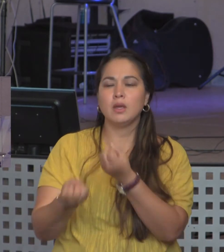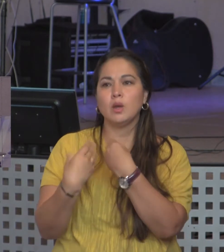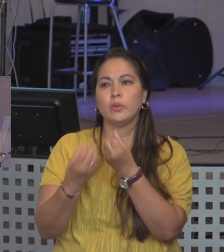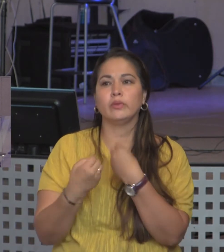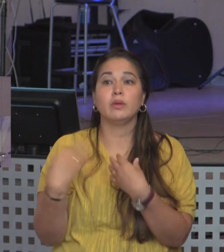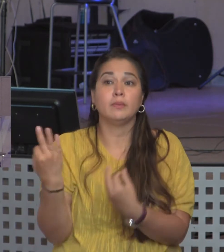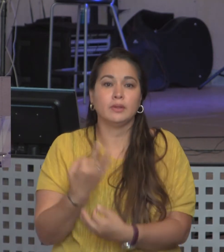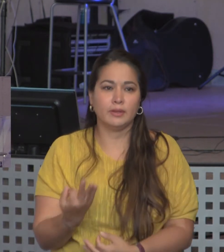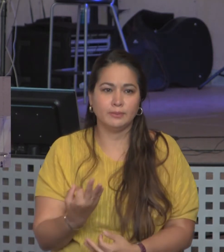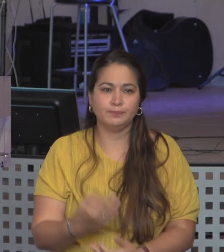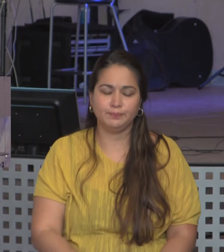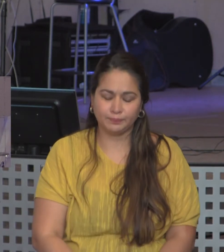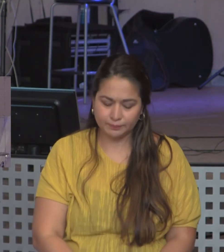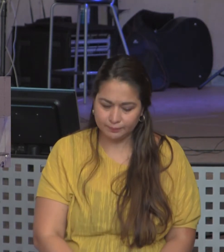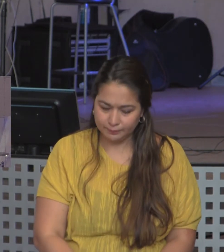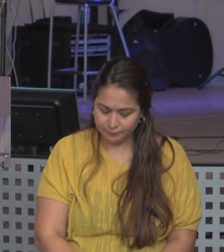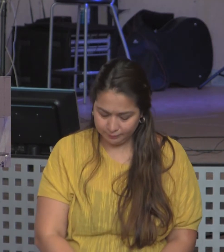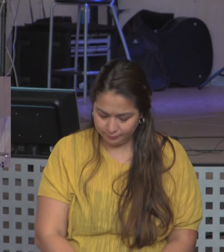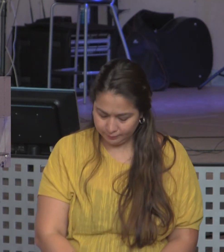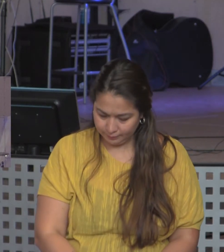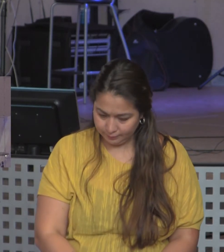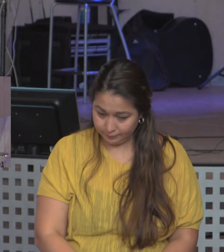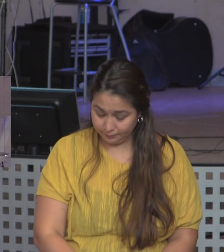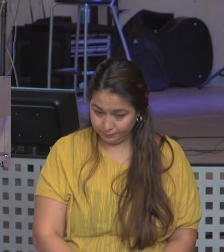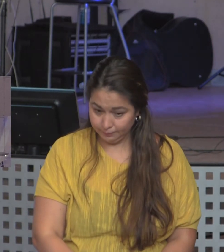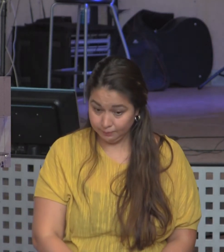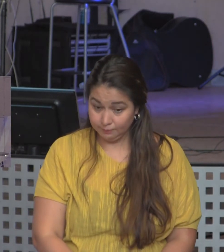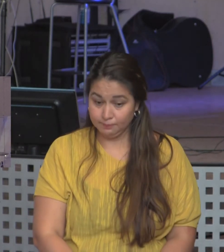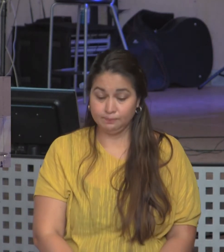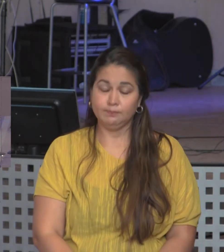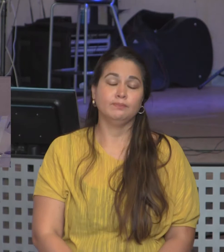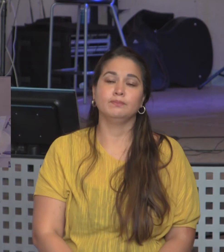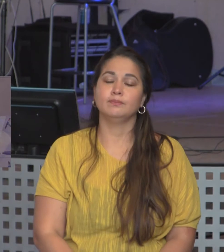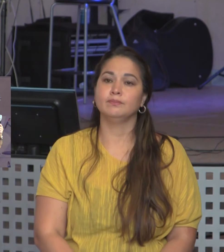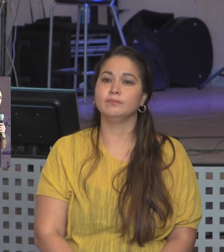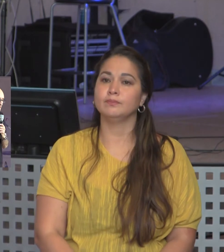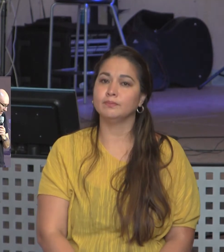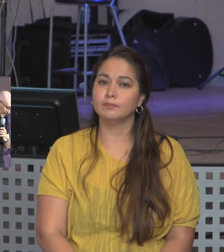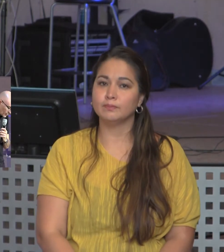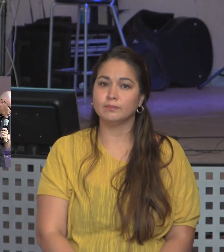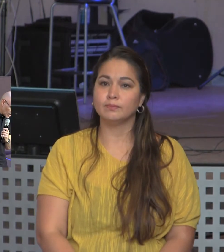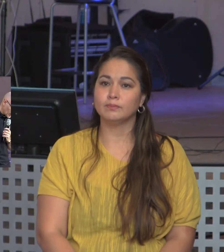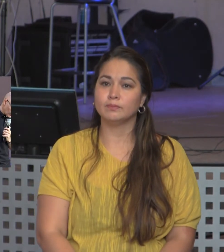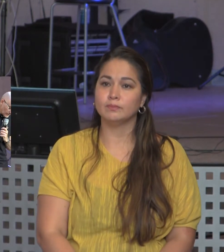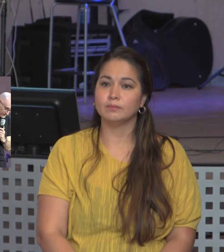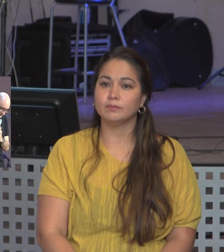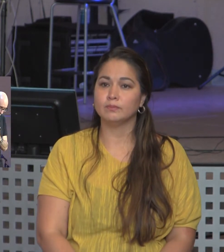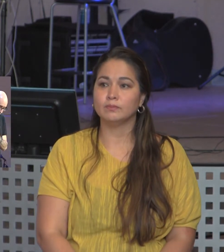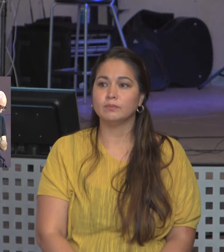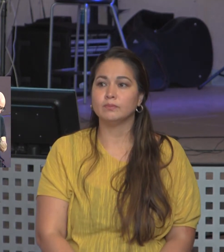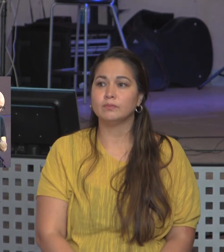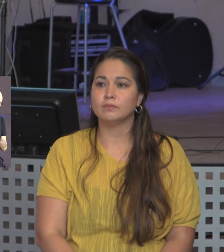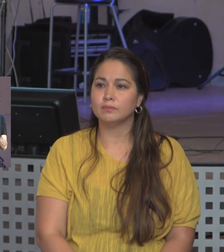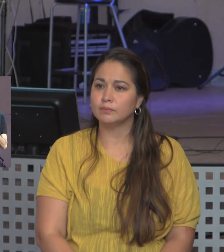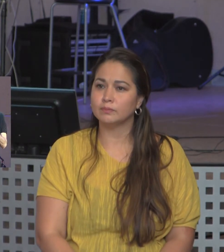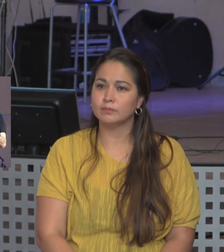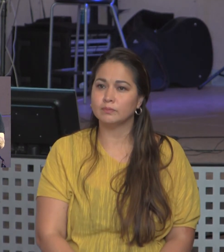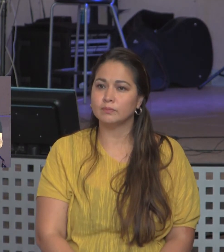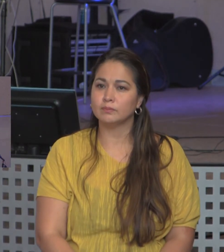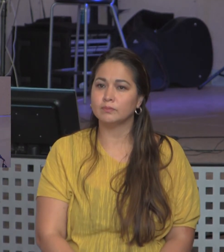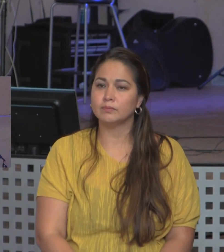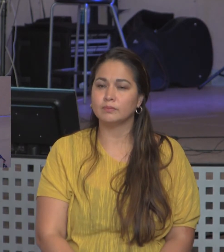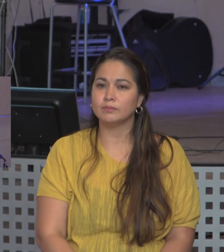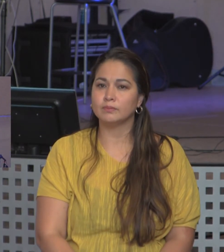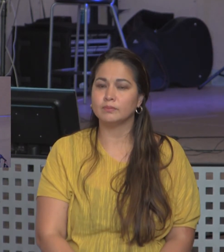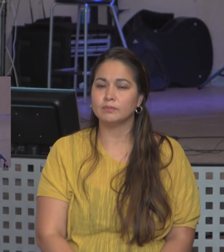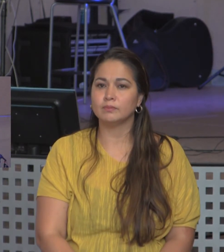Pero eso existe en todo, no solamente como cristianos. Eso existe en todo. No es lo mismo el consejo